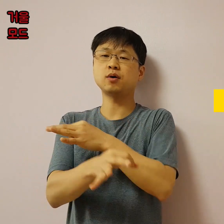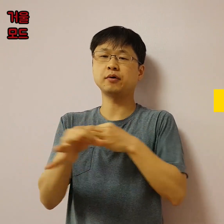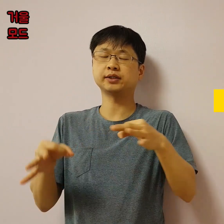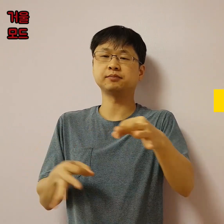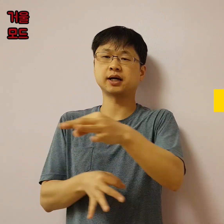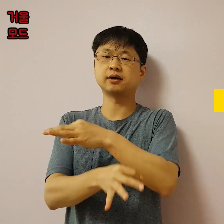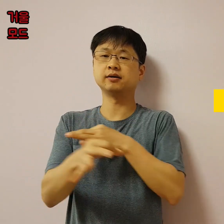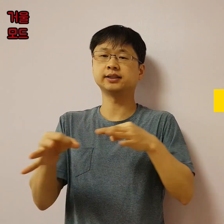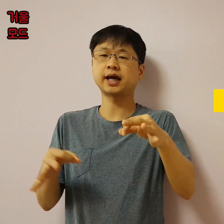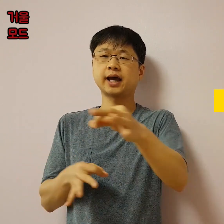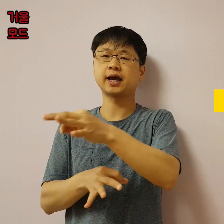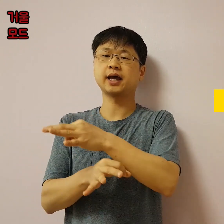포함하고 있습니다.